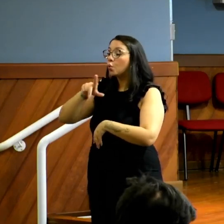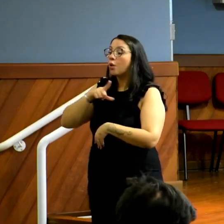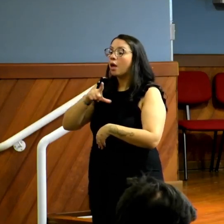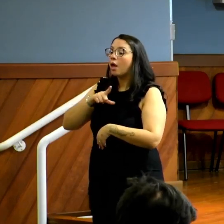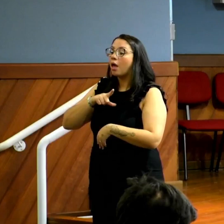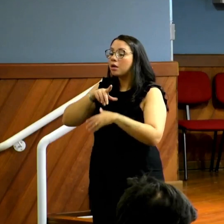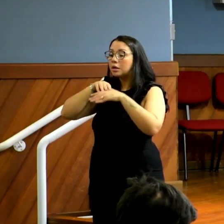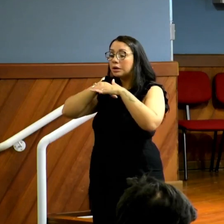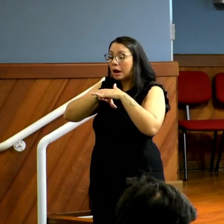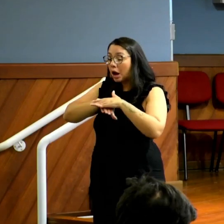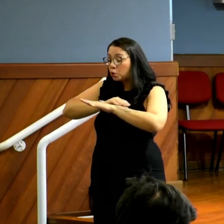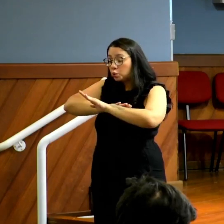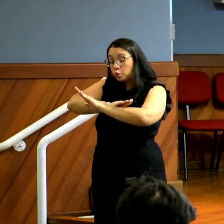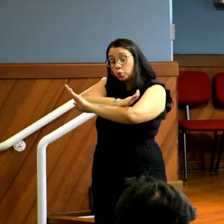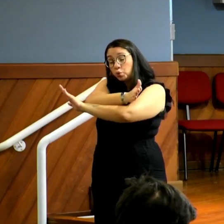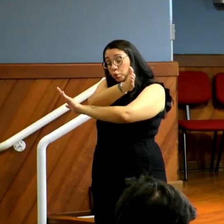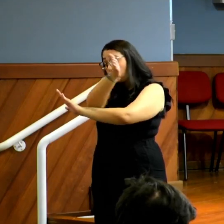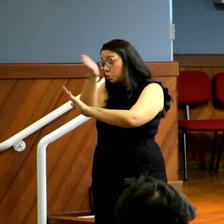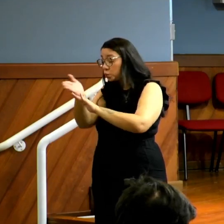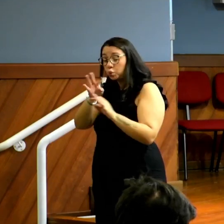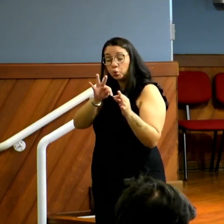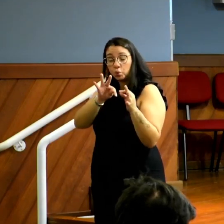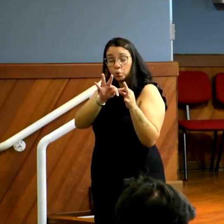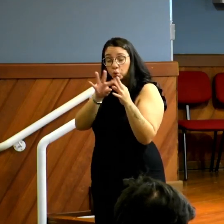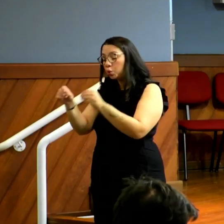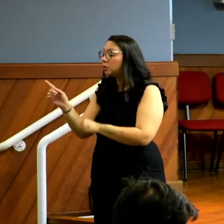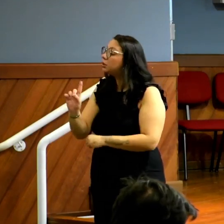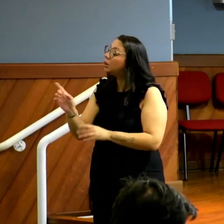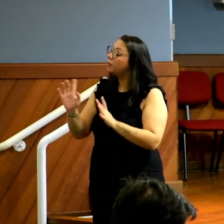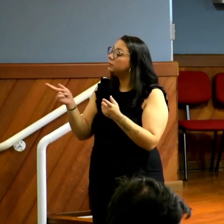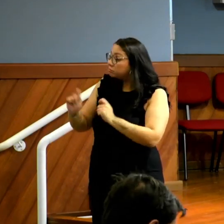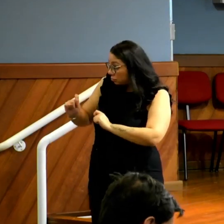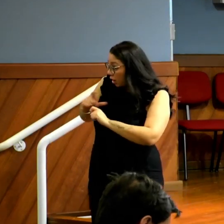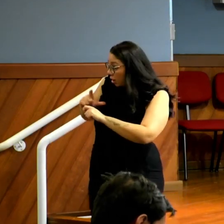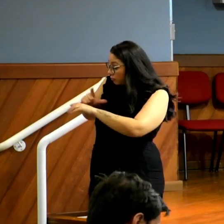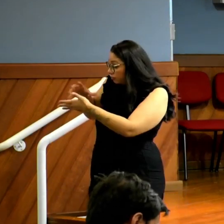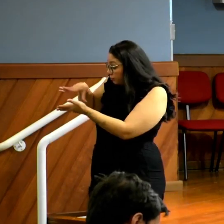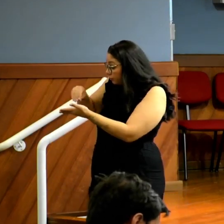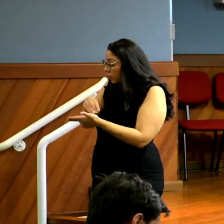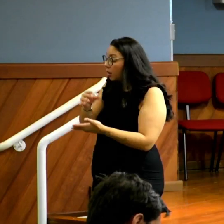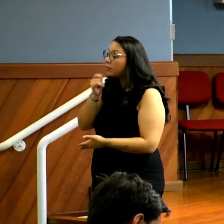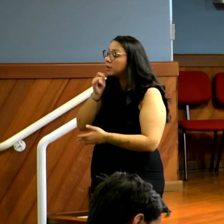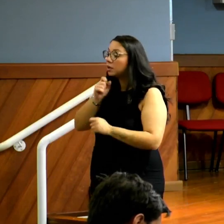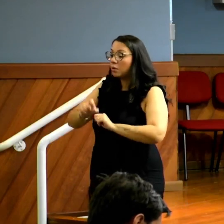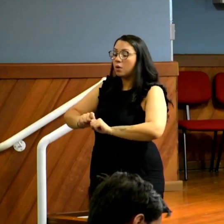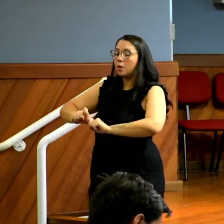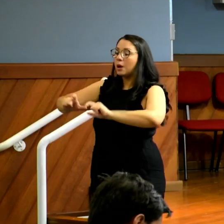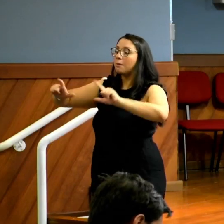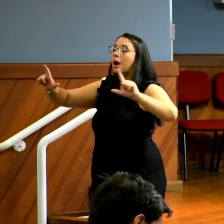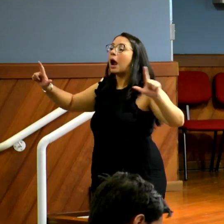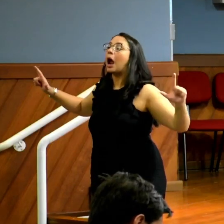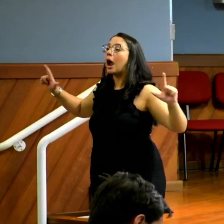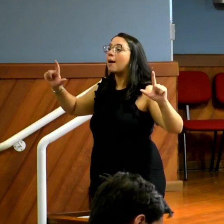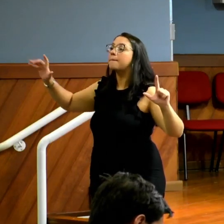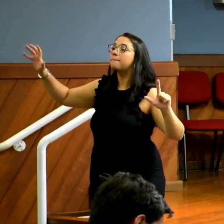integral, mas ela precisa ser feita a ponto de que eu consiga digitalizar o material. Vou abrir um mapa, Não tenho como abrir esse mapa